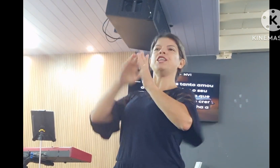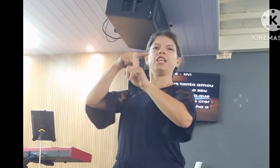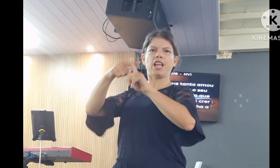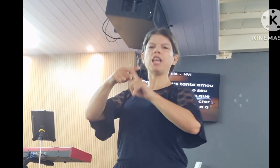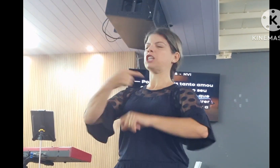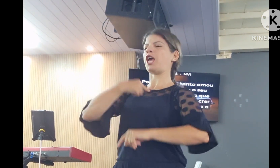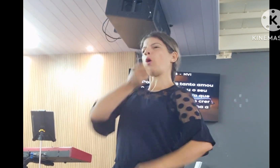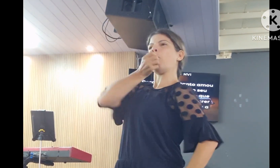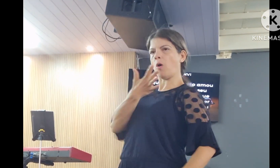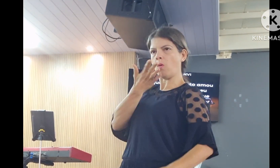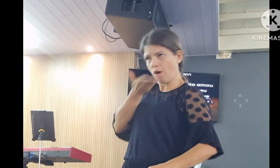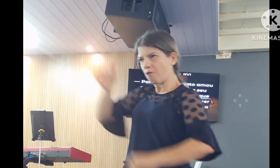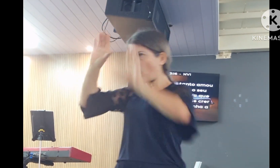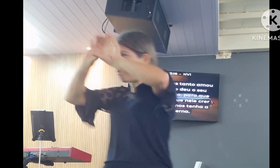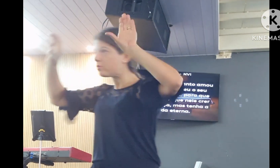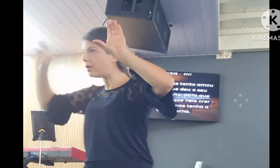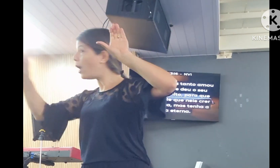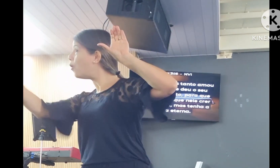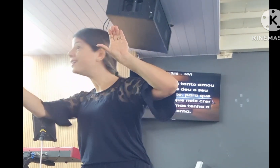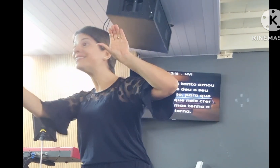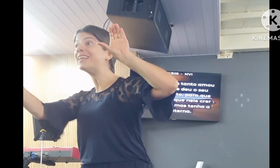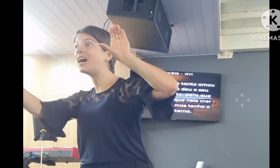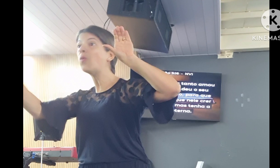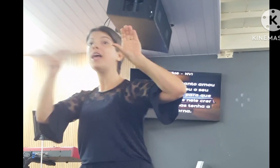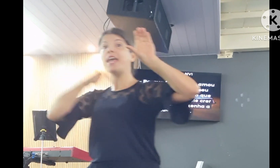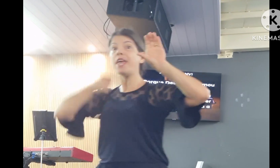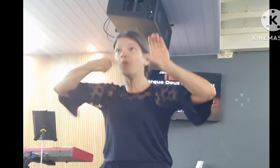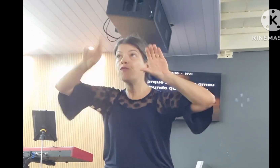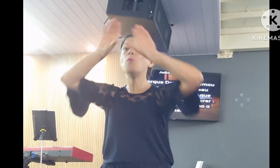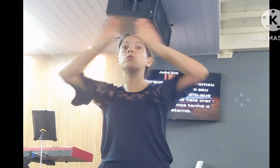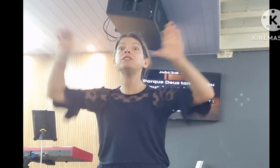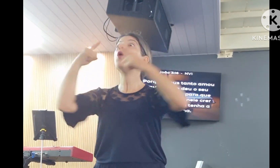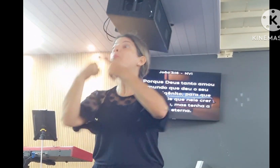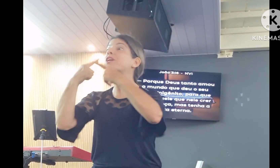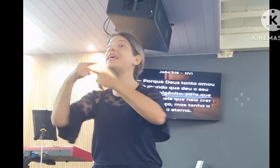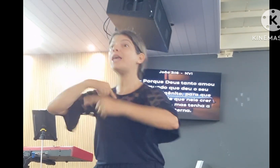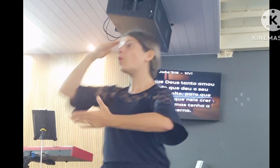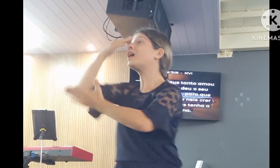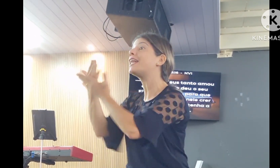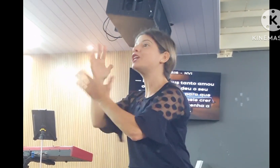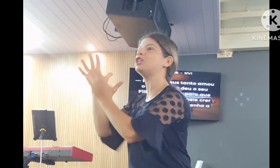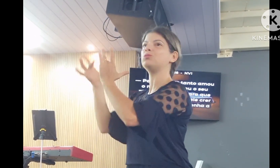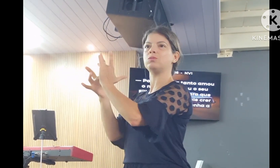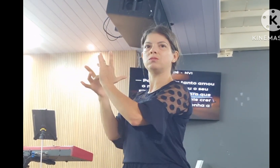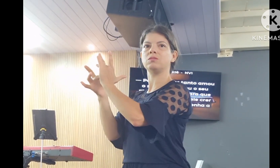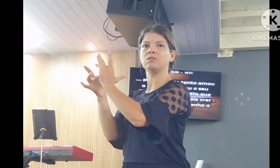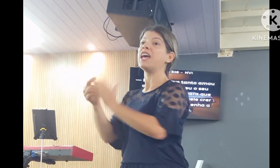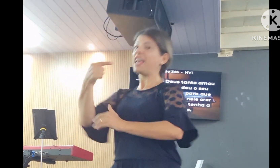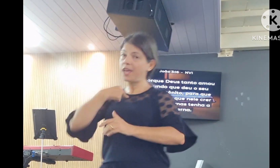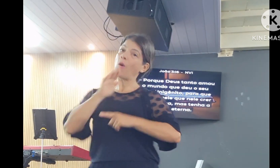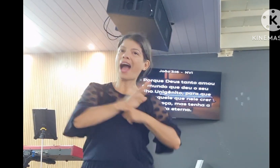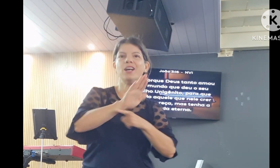fazer. Seja pecado, seja coisa boa, seja boas ações. A